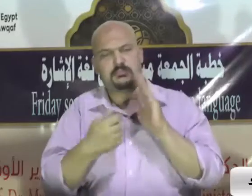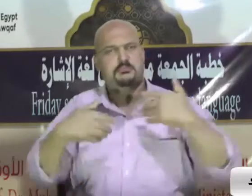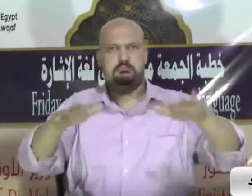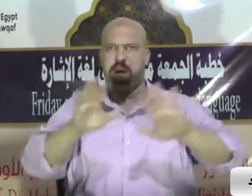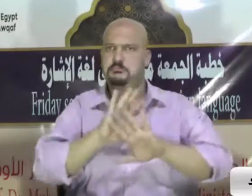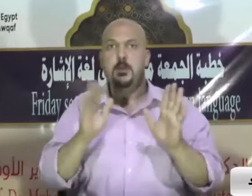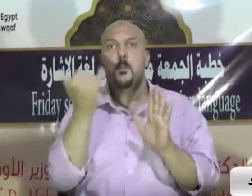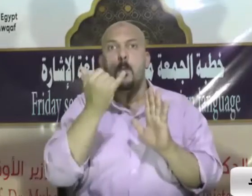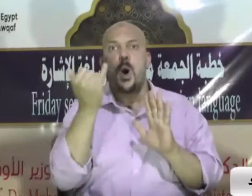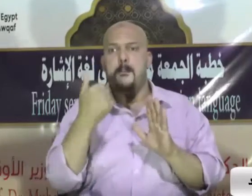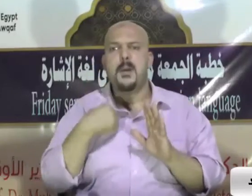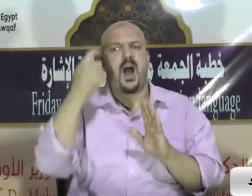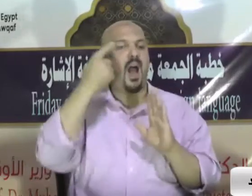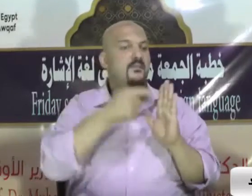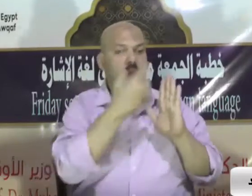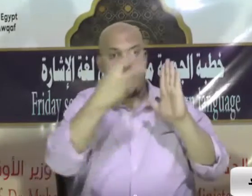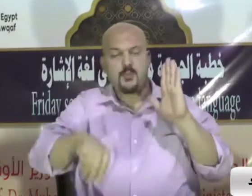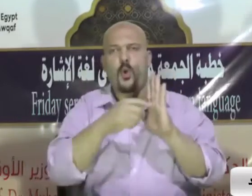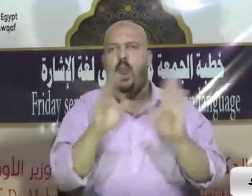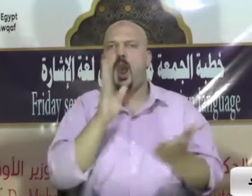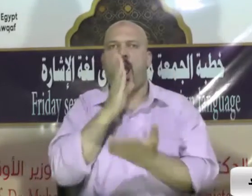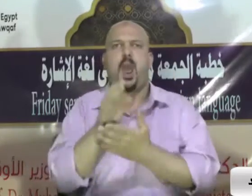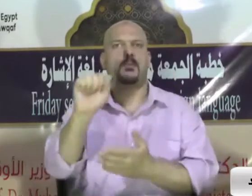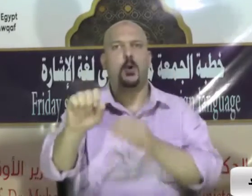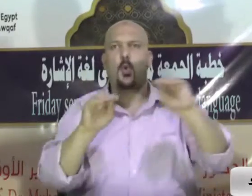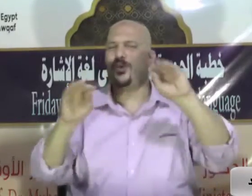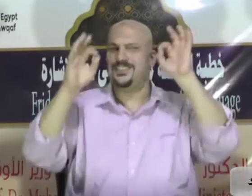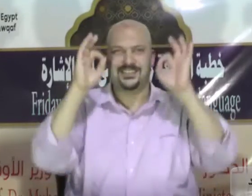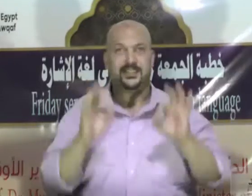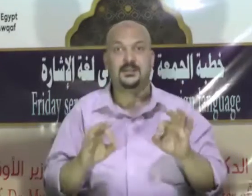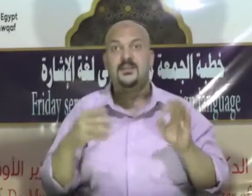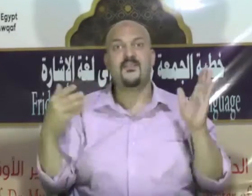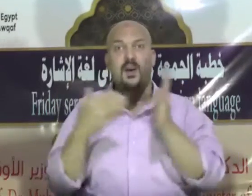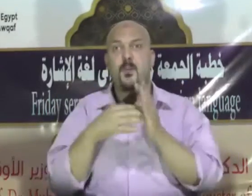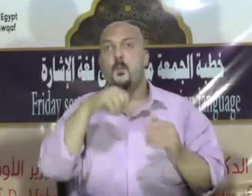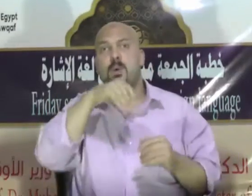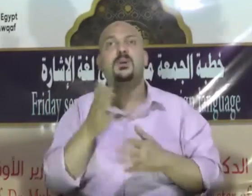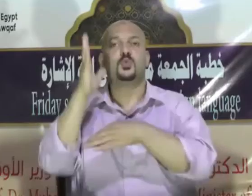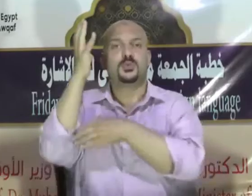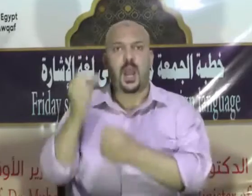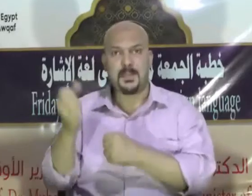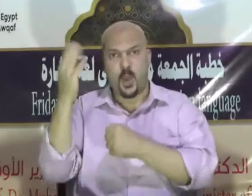الاستفادة من دروس خطبة حجة الوداع التي اشتملت على المبادئ الإنسانية